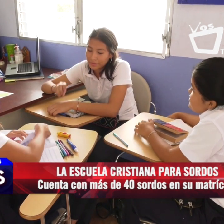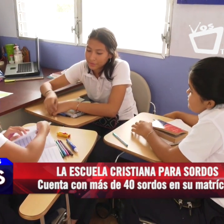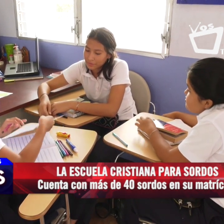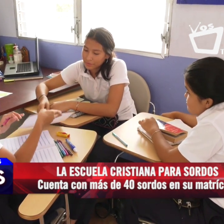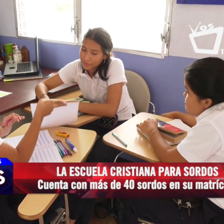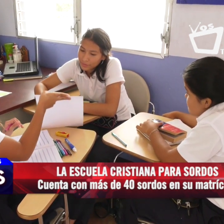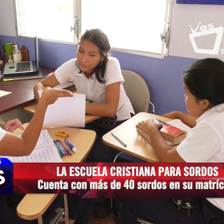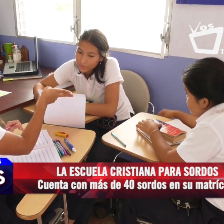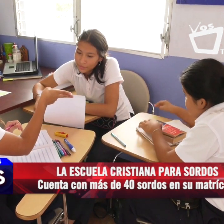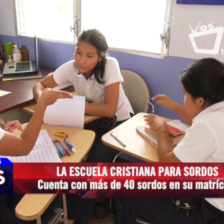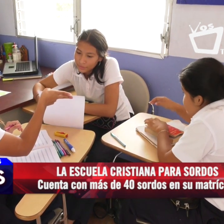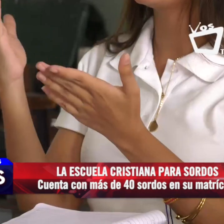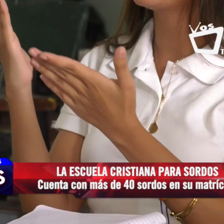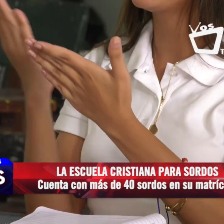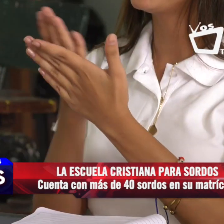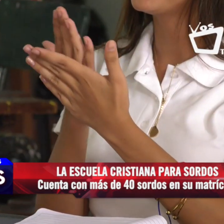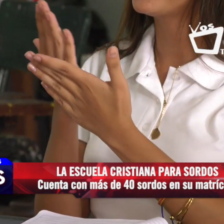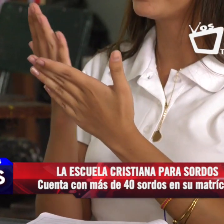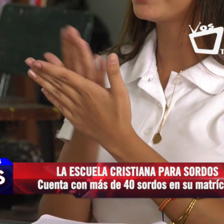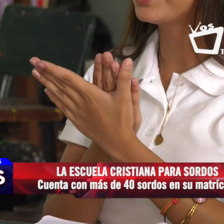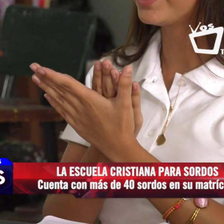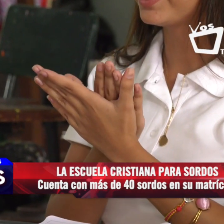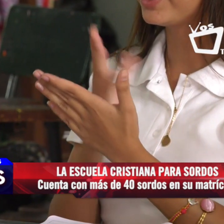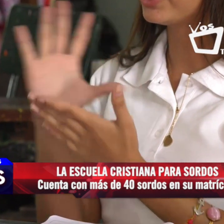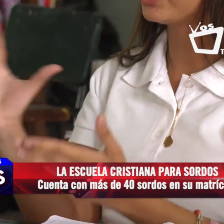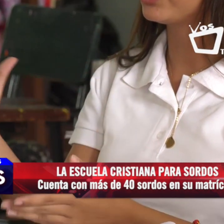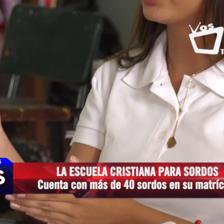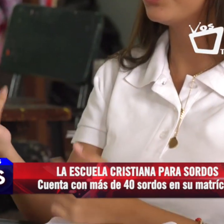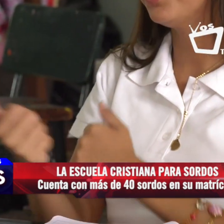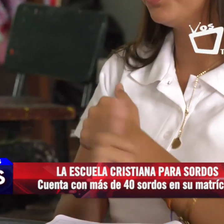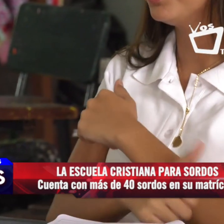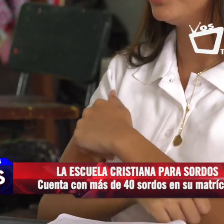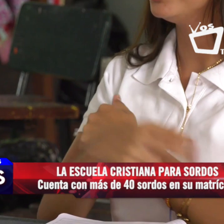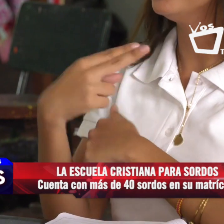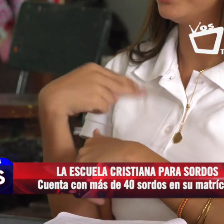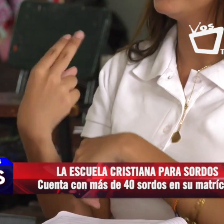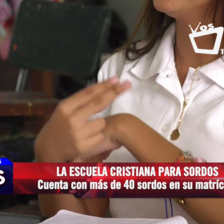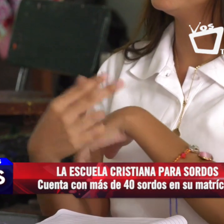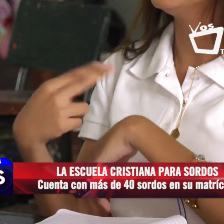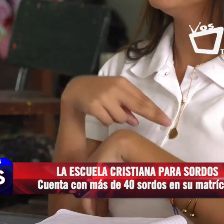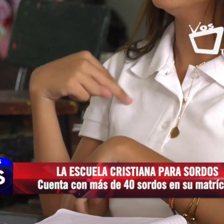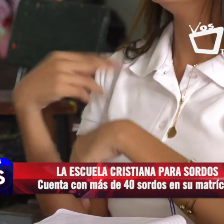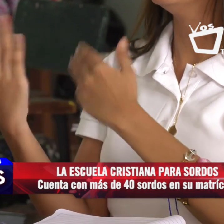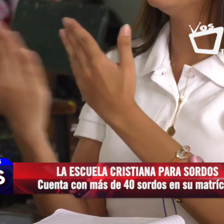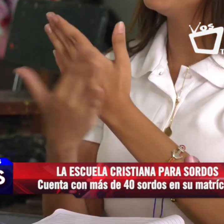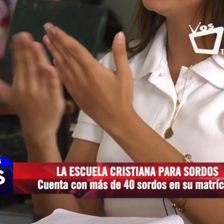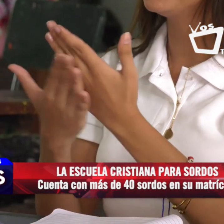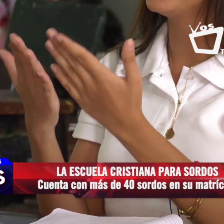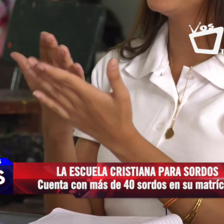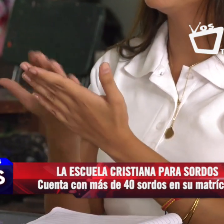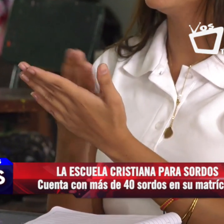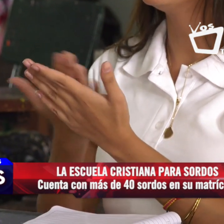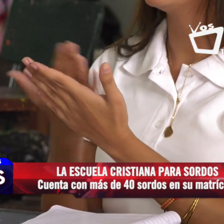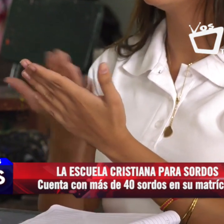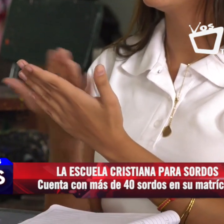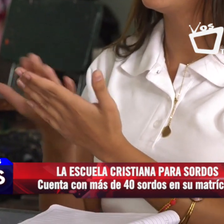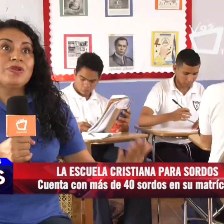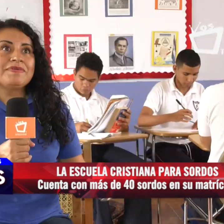adaptada perfectamente para ser integral. Y ha sido una experiencia muy linda, porque poder ser para ellos es una